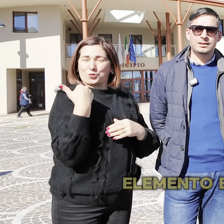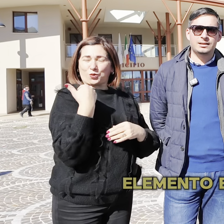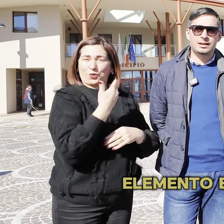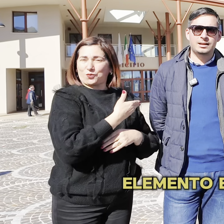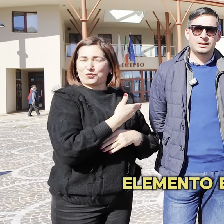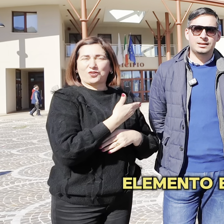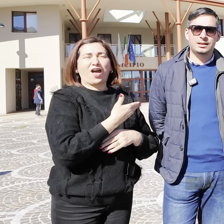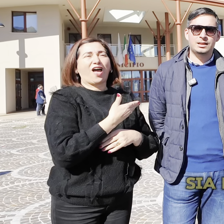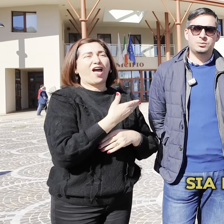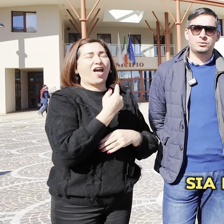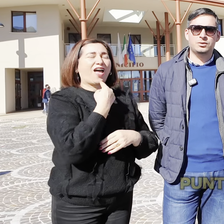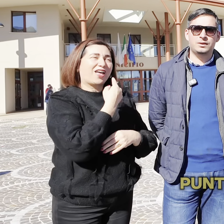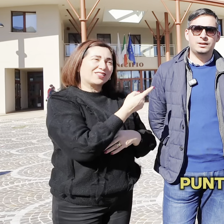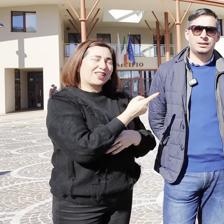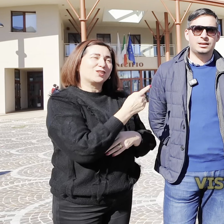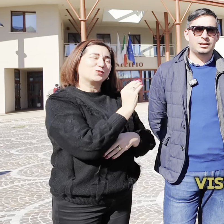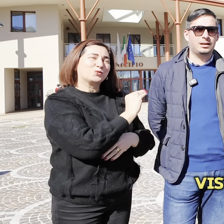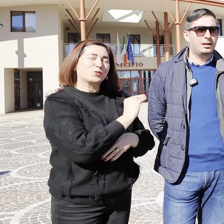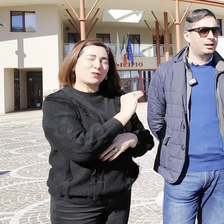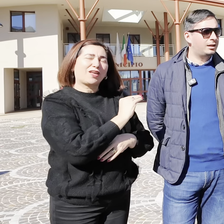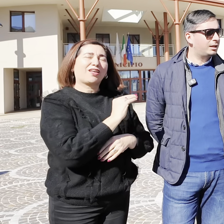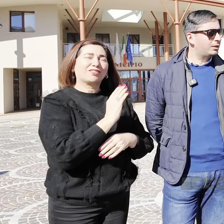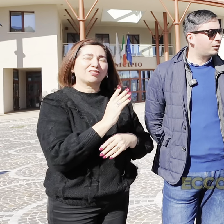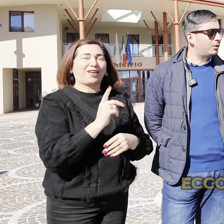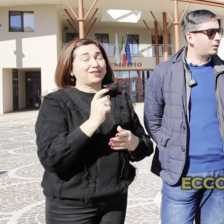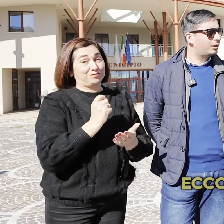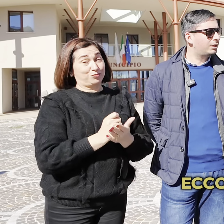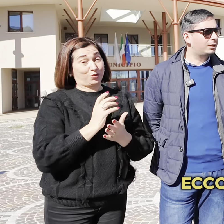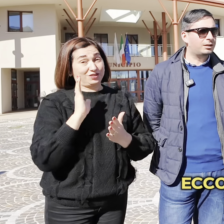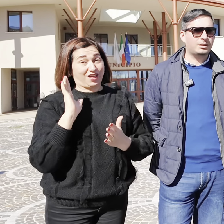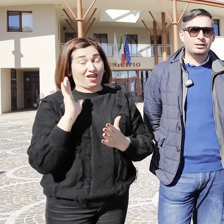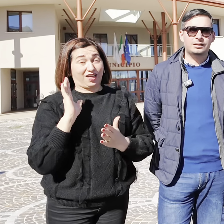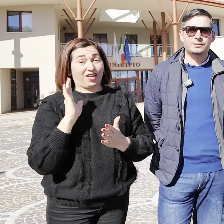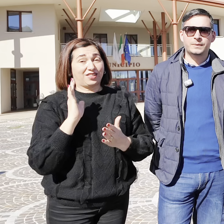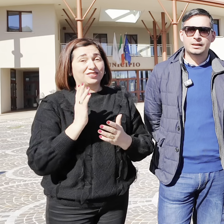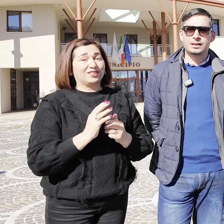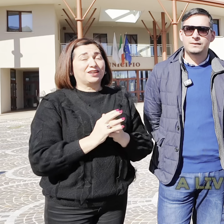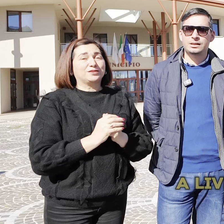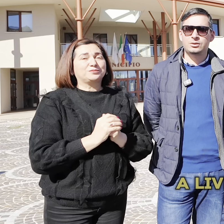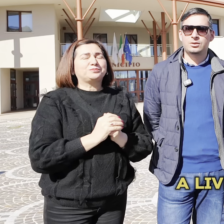elemento essenziale, sia dal punto di vista, ecco,